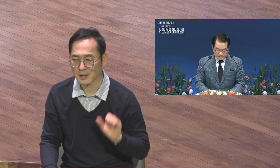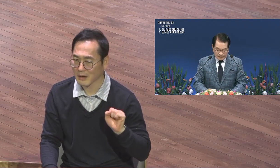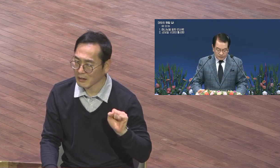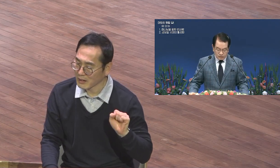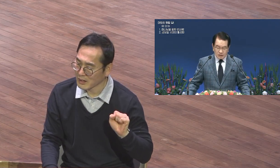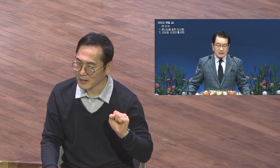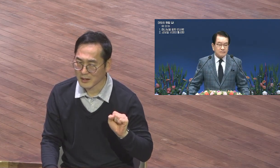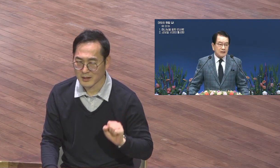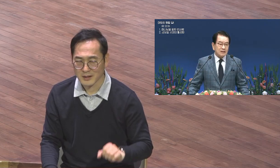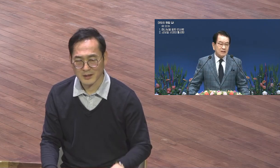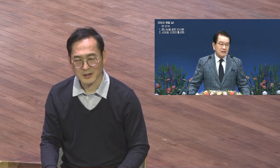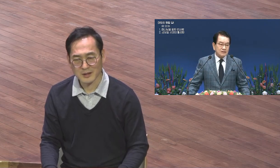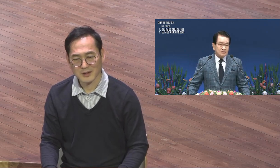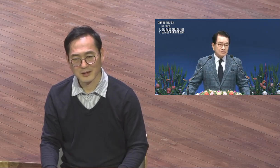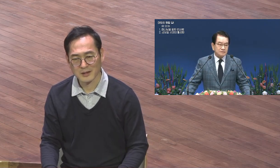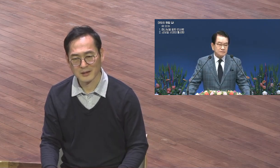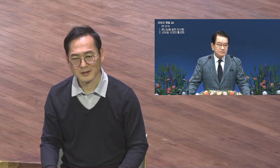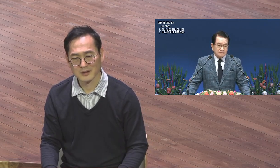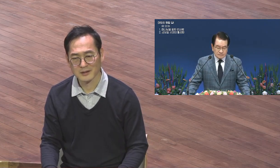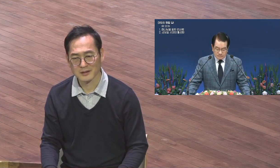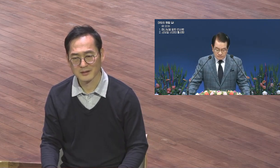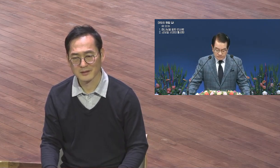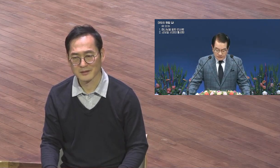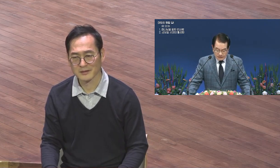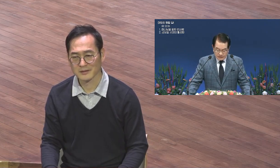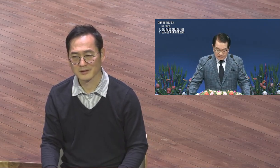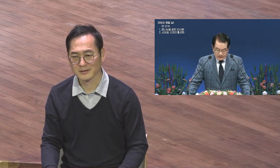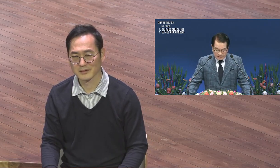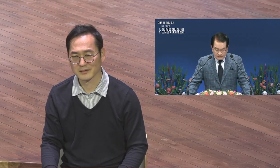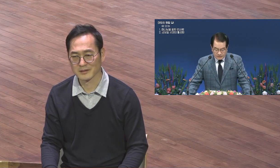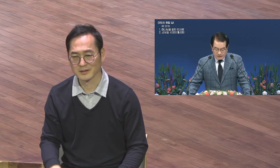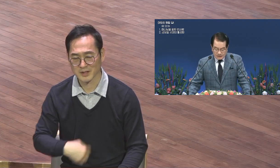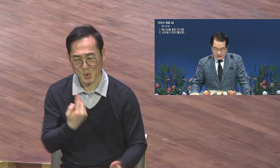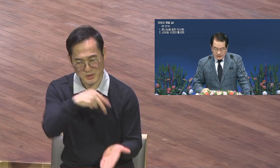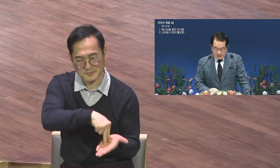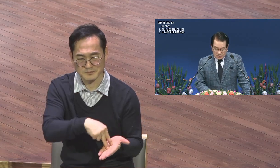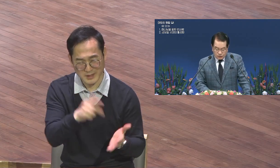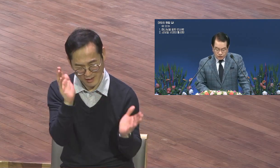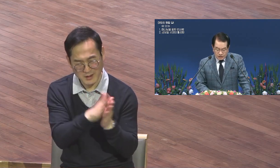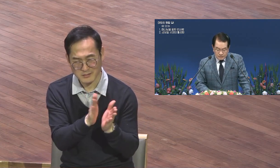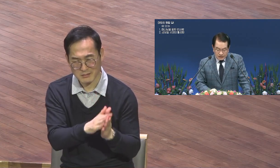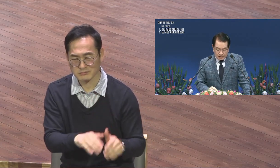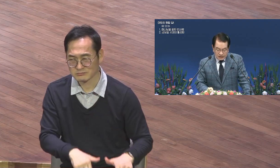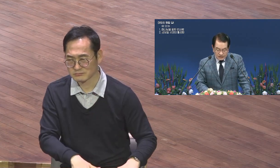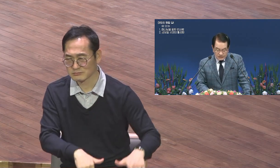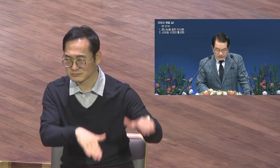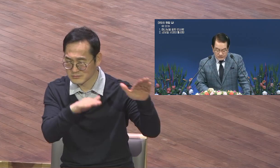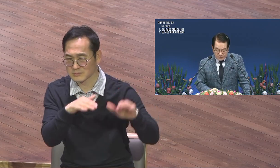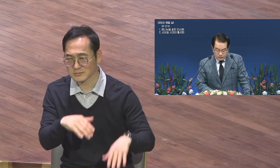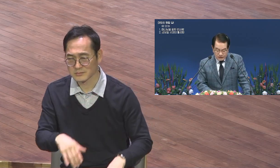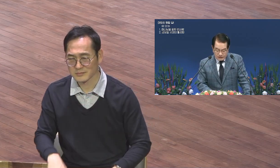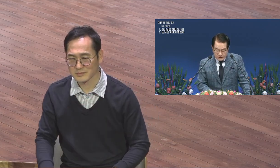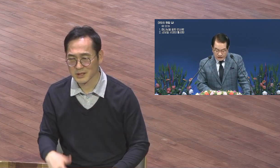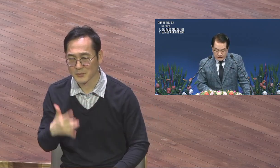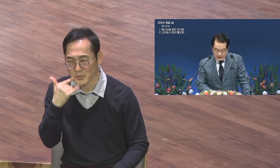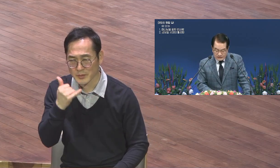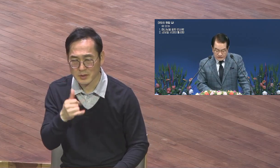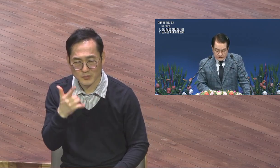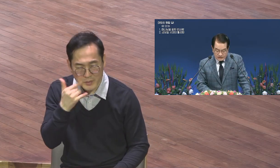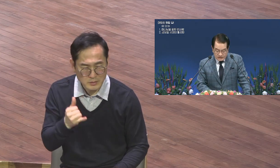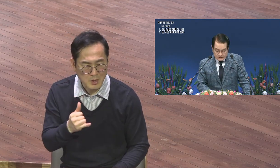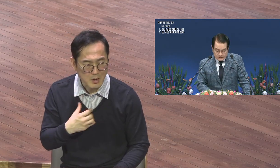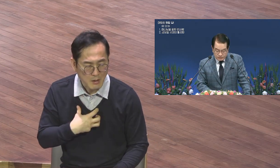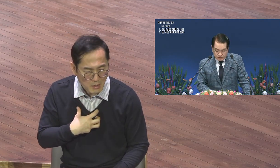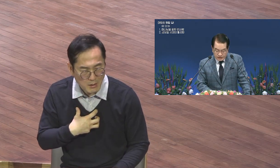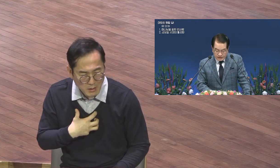그러니까 완전 바보들을 다 만들어낸 거지요. 그러니까 참 교육이 얼마나 잘못됐는가 하는